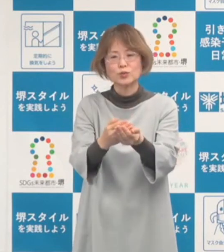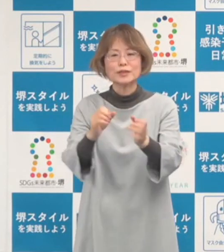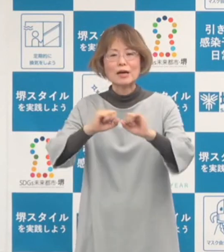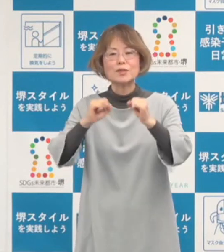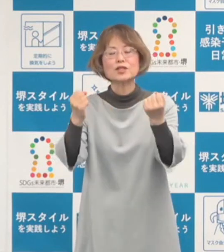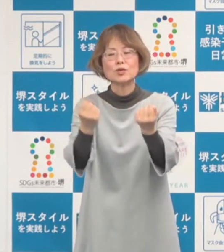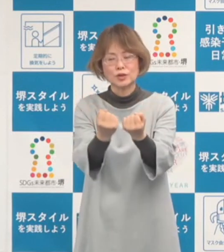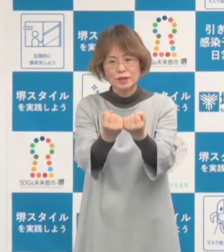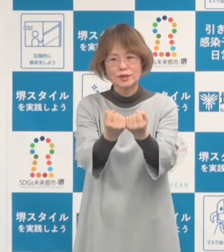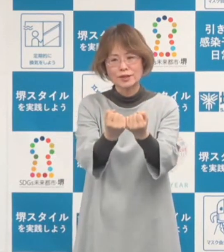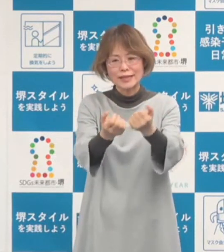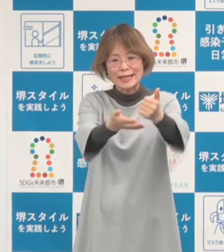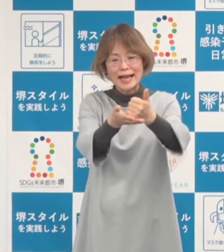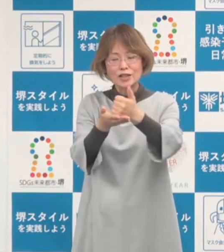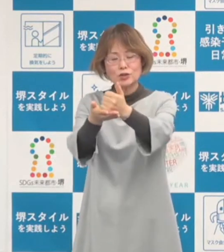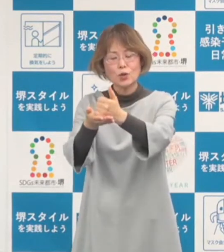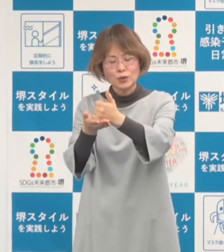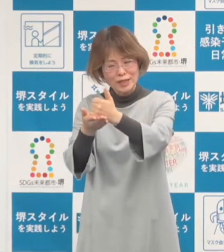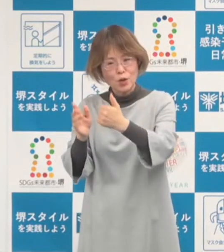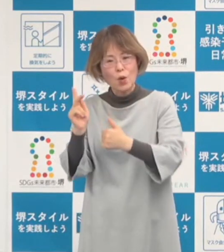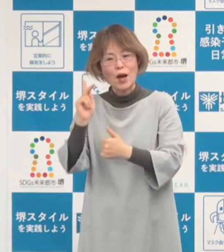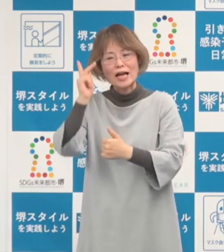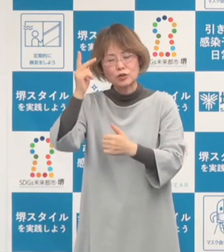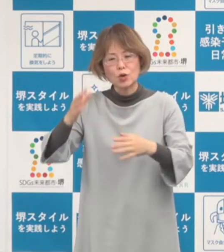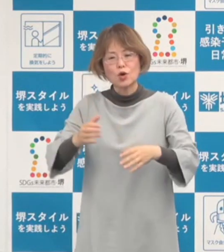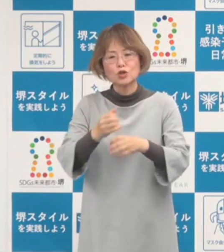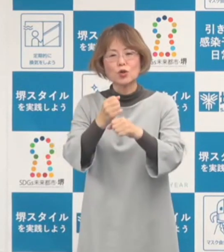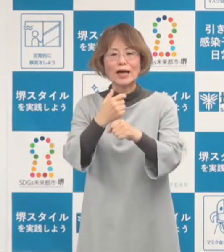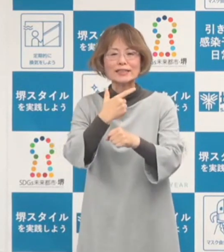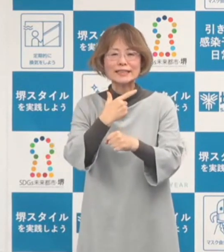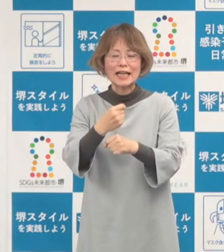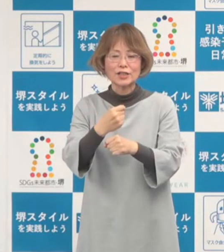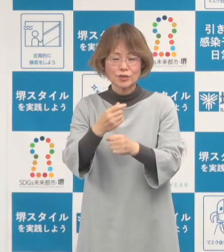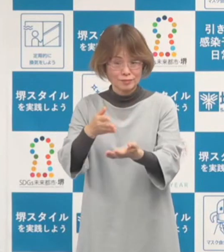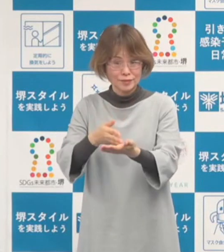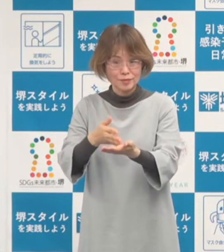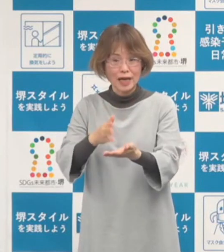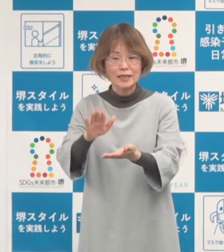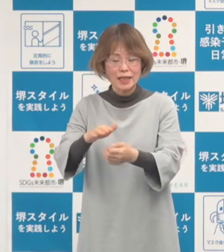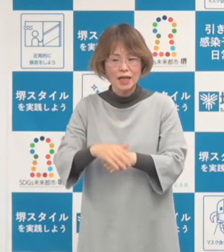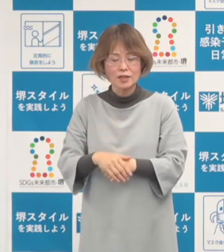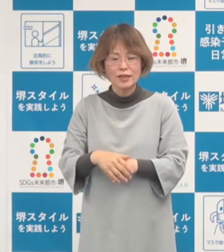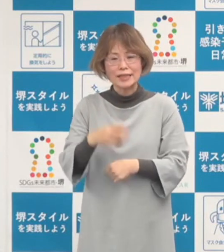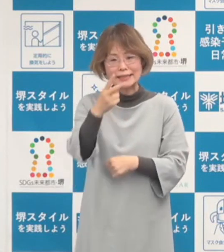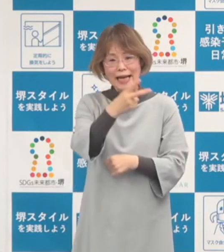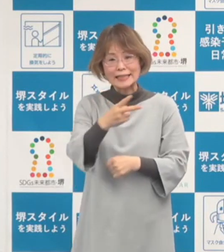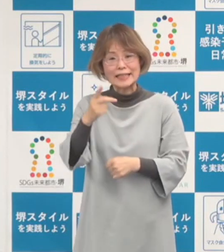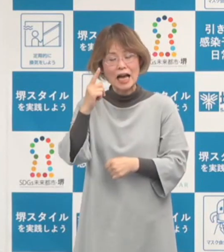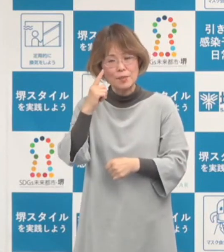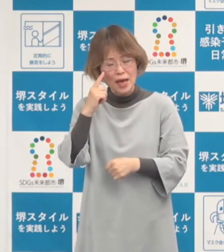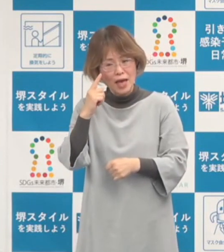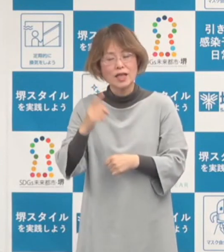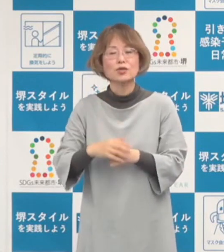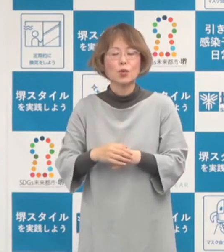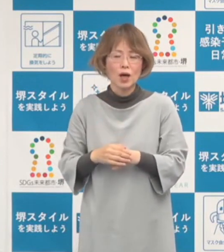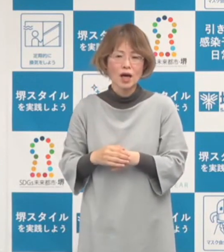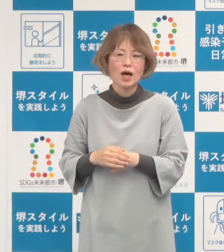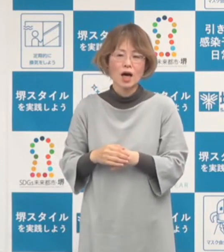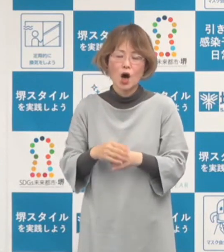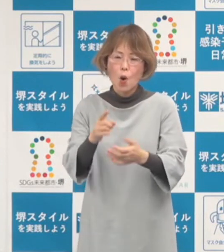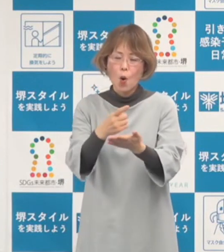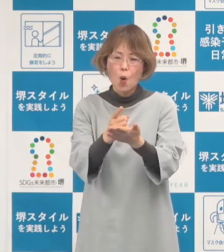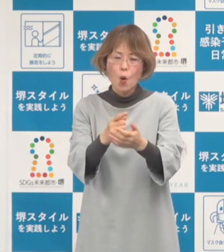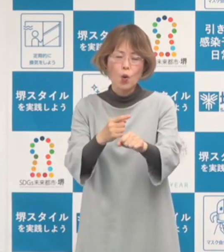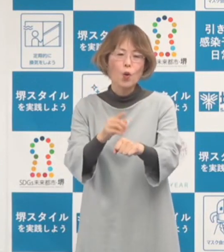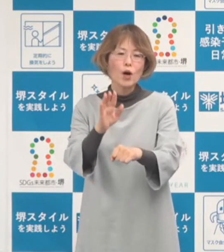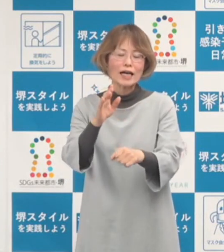者の感想を踏まえて総括したいとおっしゃってたと思いますけれども、その後第2回の開催であったり方向性がもし決まっていた